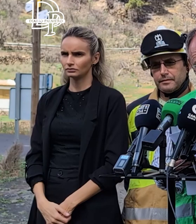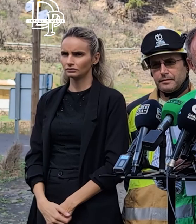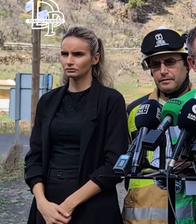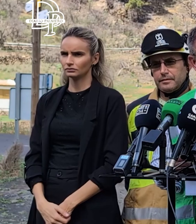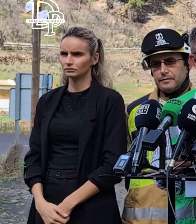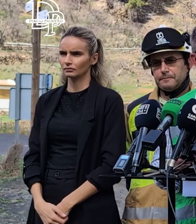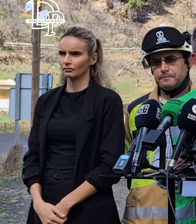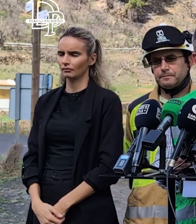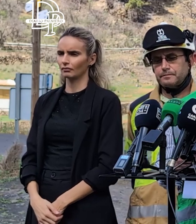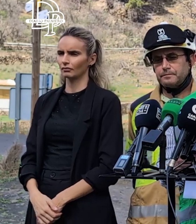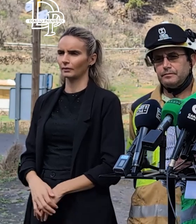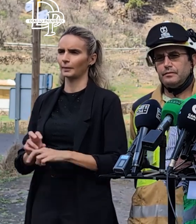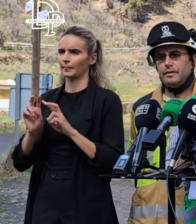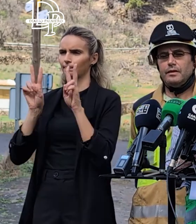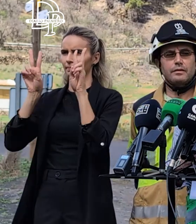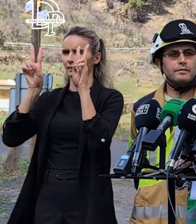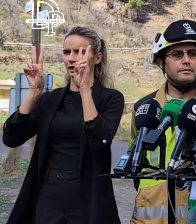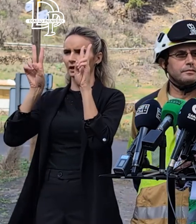a las cubas